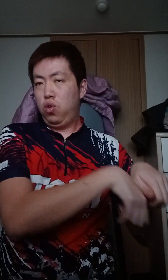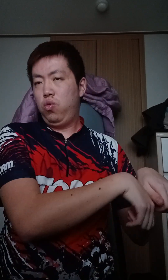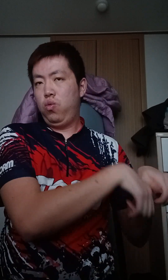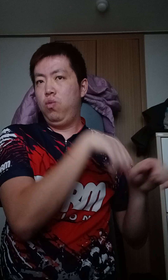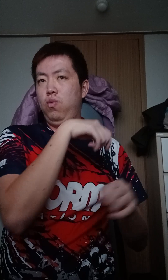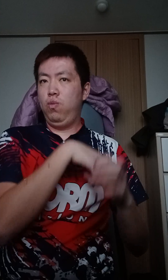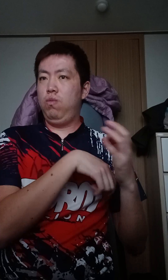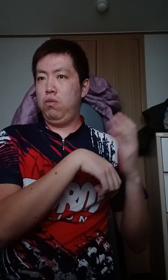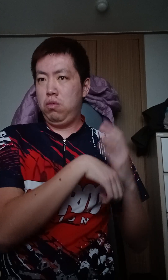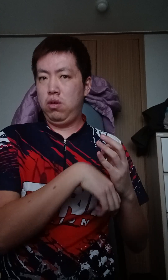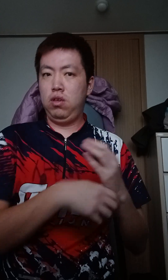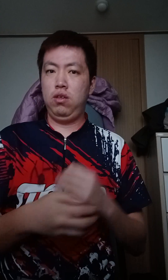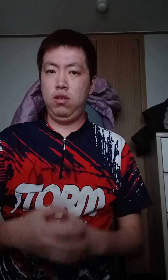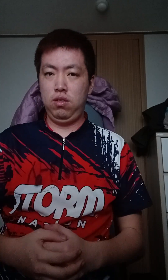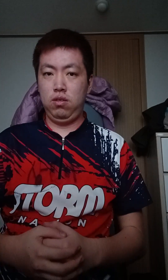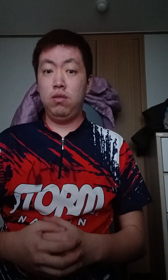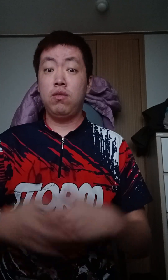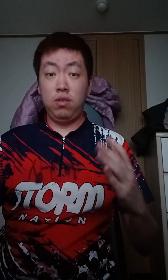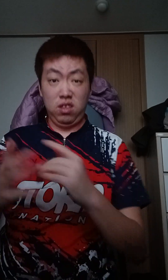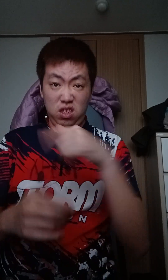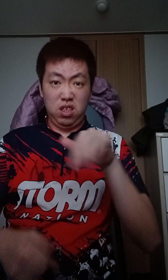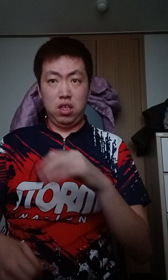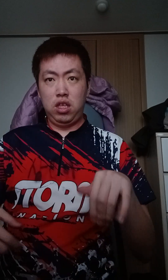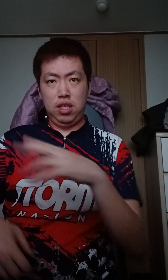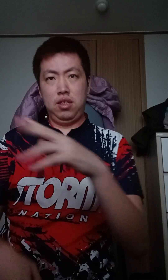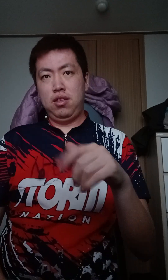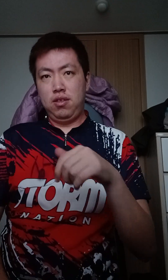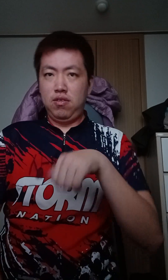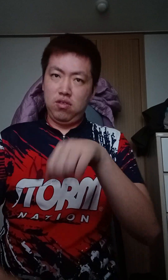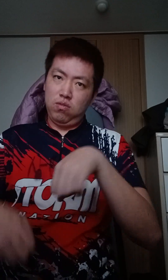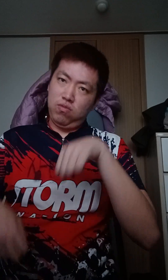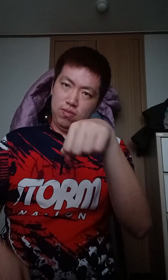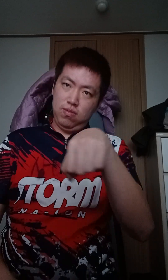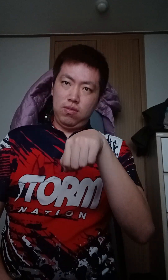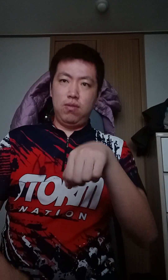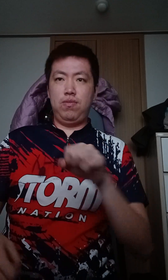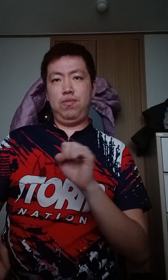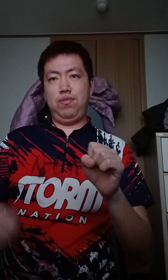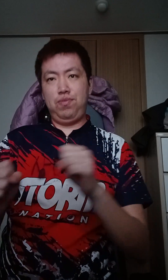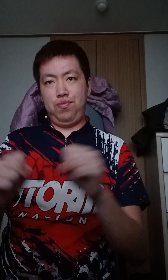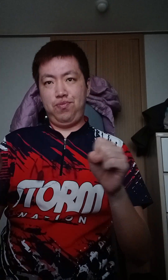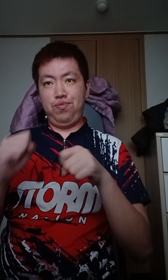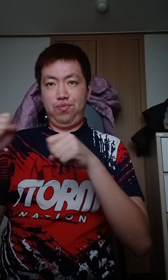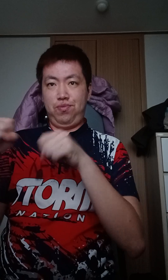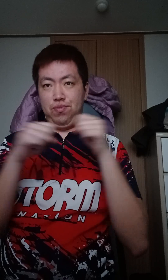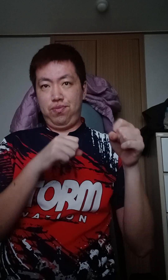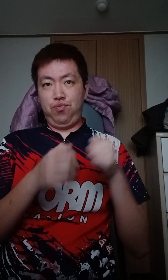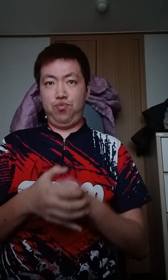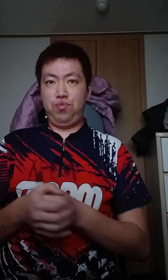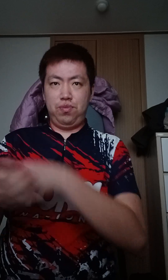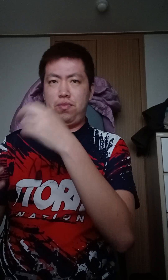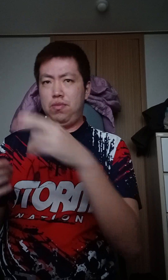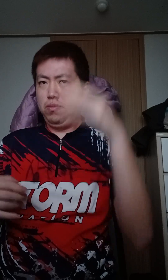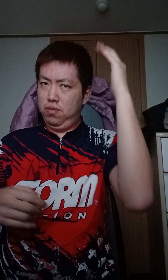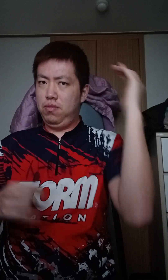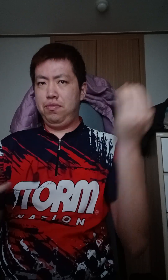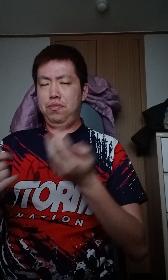아이들을 인기를 해준 거야. 근데 기사가 이제 다시 이제 운전해가지고 빼려고 먹는데 그 애가 하나가